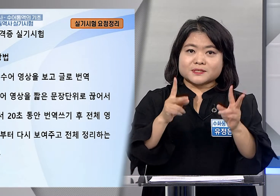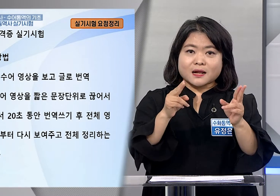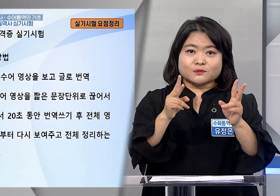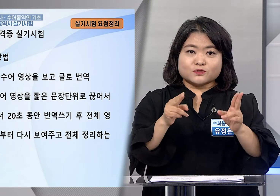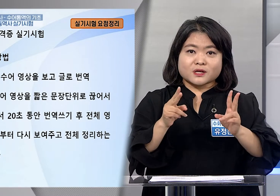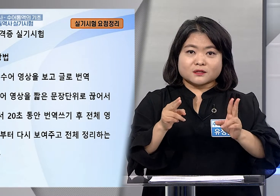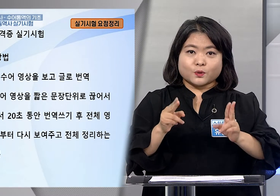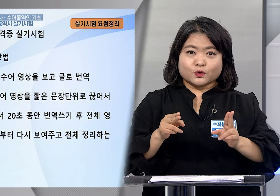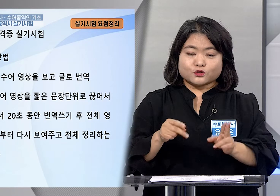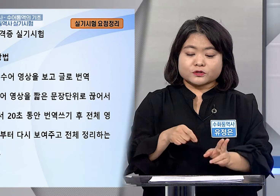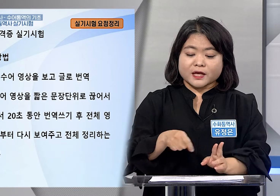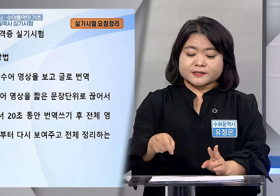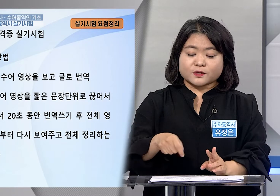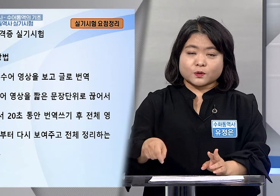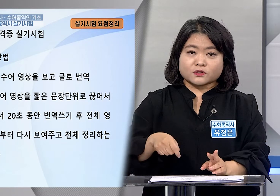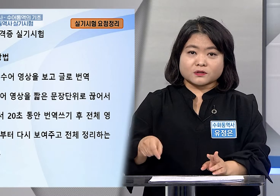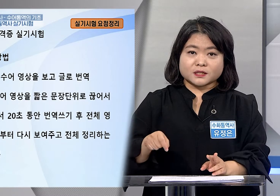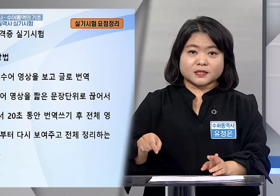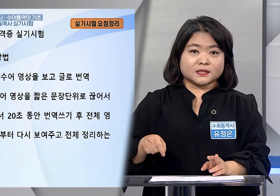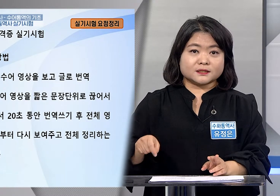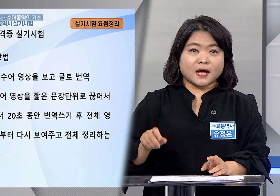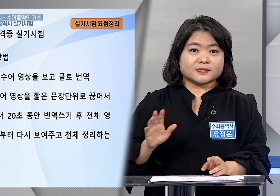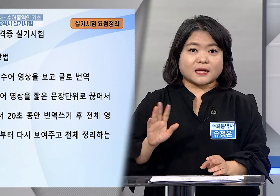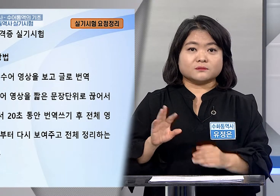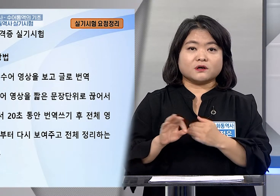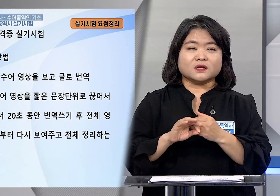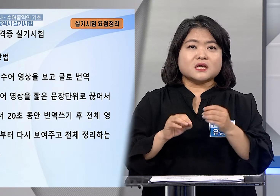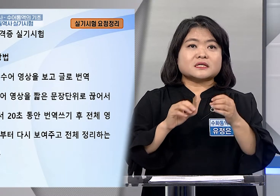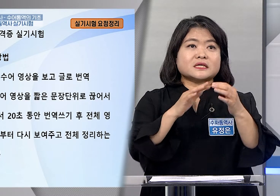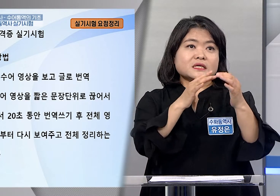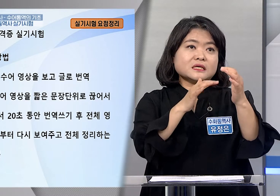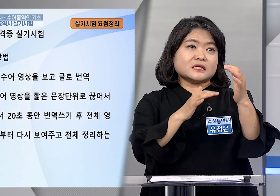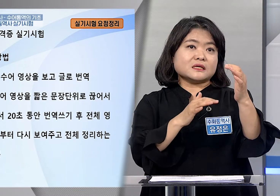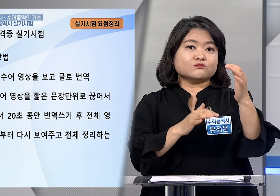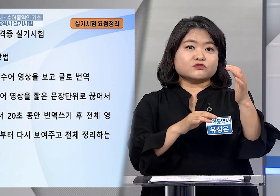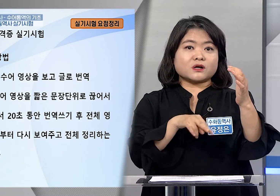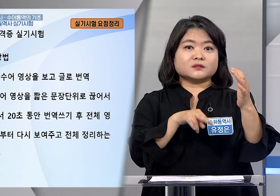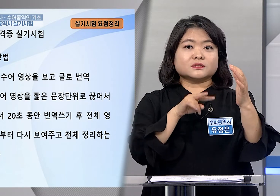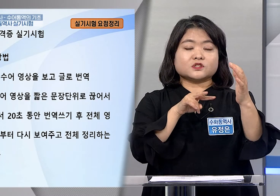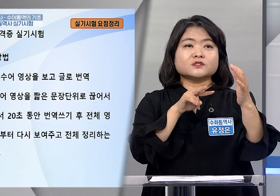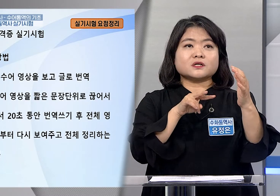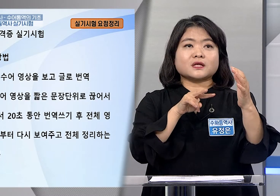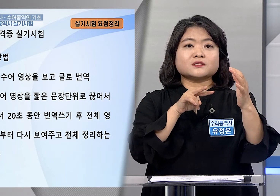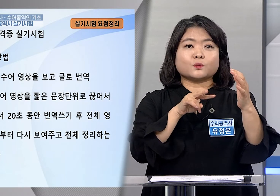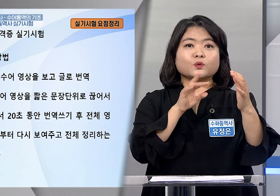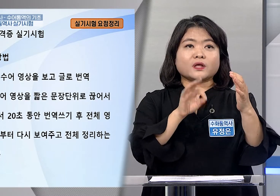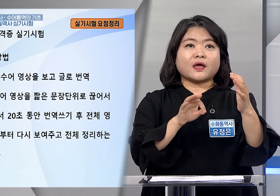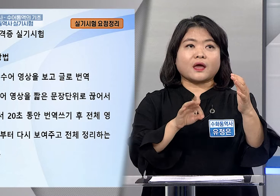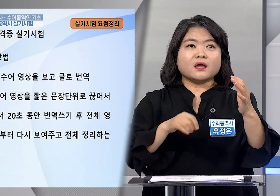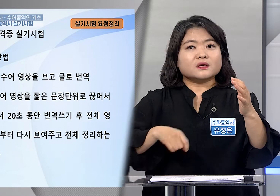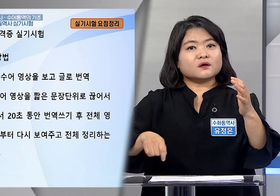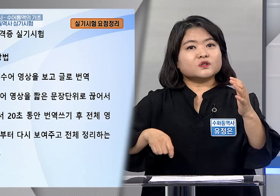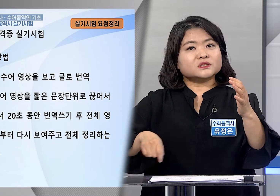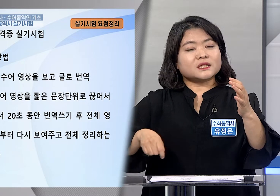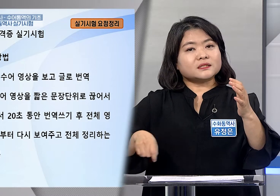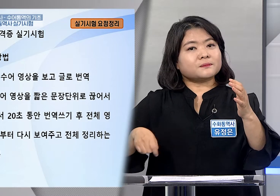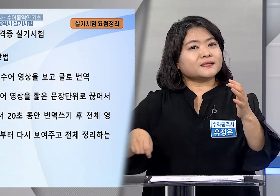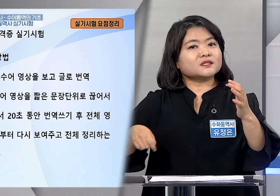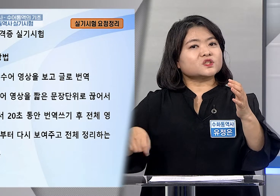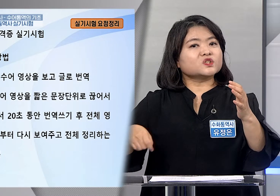짧은 문장을 보여줄 때 제대로 정리를 하지 않으면 긴 문장을 전체를 다시 볼 때 이것이 다시 받아